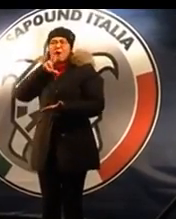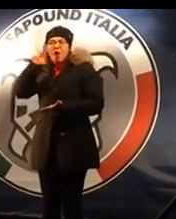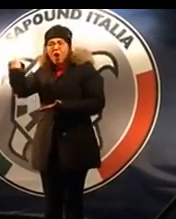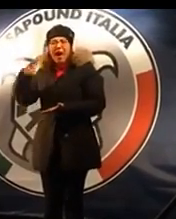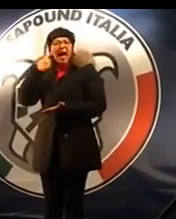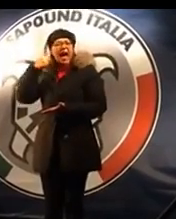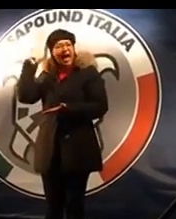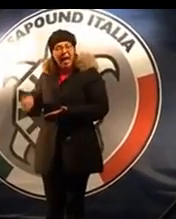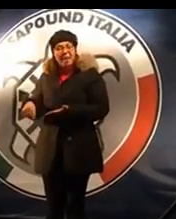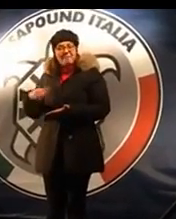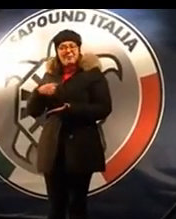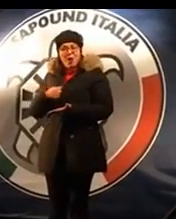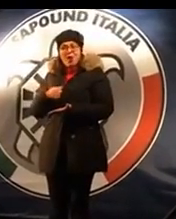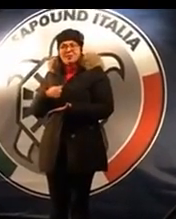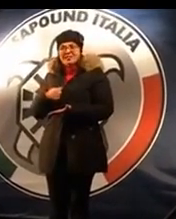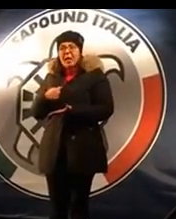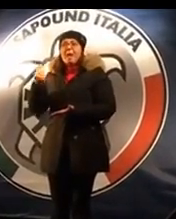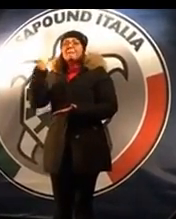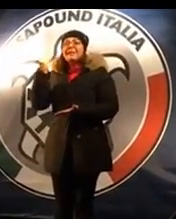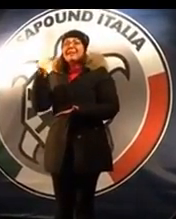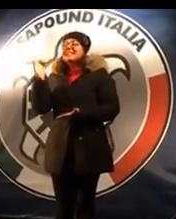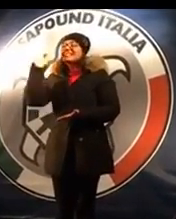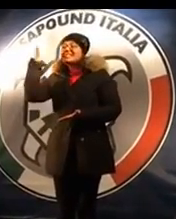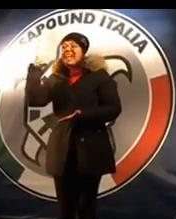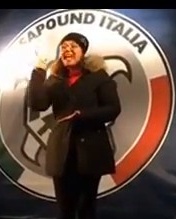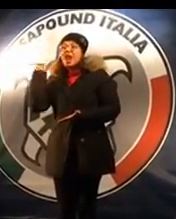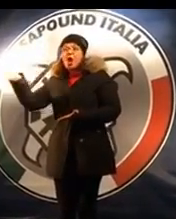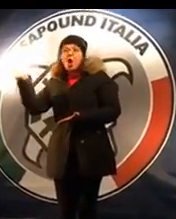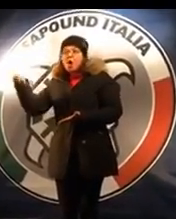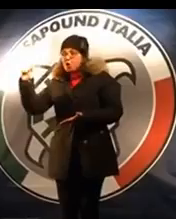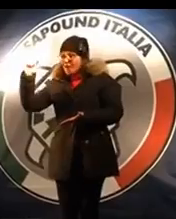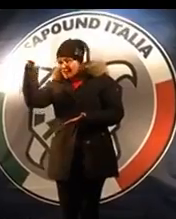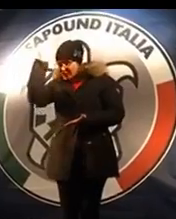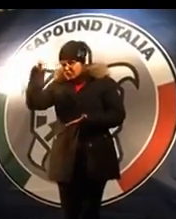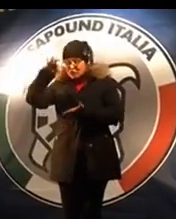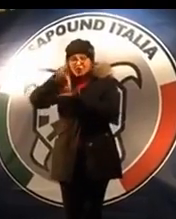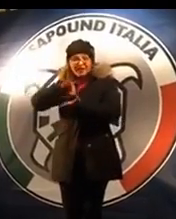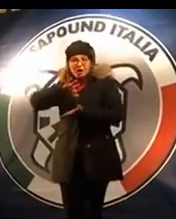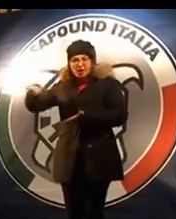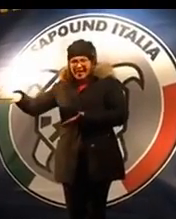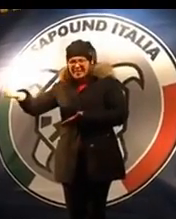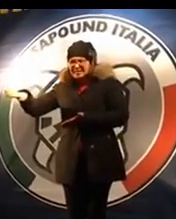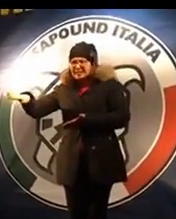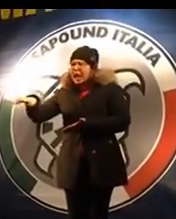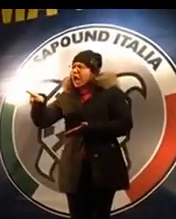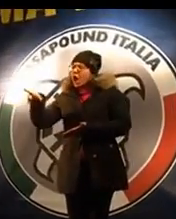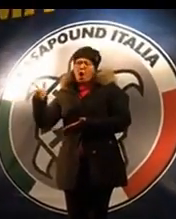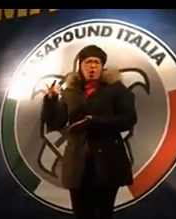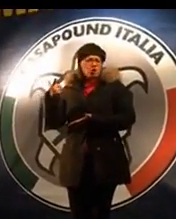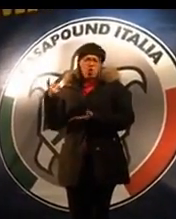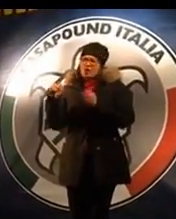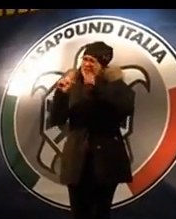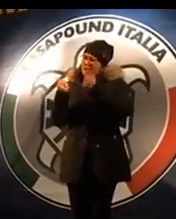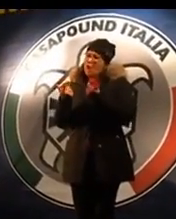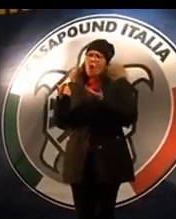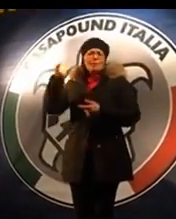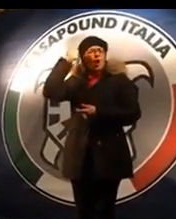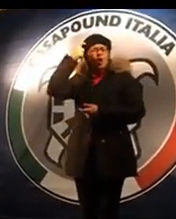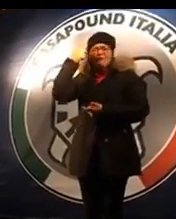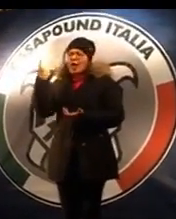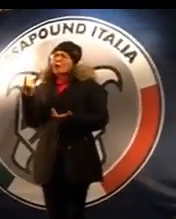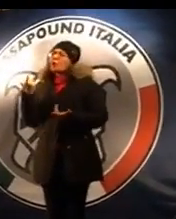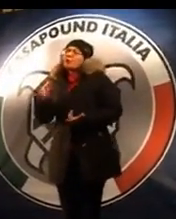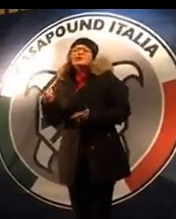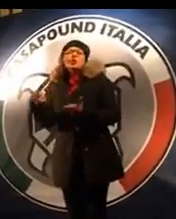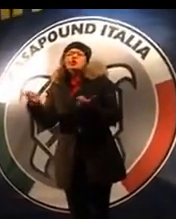vincesse il centrodestra, per loro sarà letteralmente impossibile formare un governo, perché non c'è la volontà di farlo questo governo, e per vincere